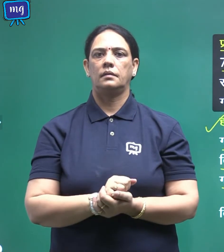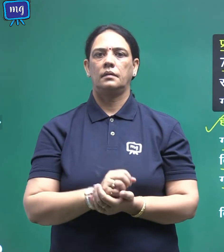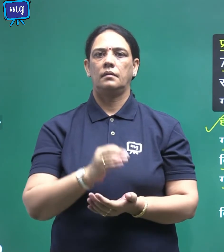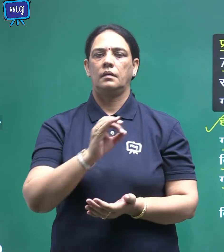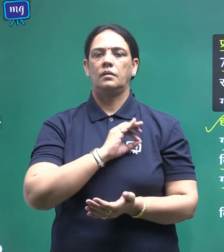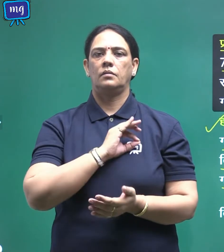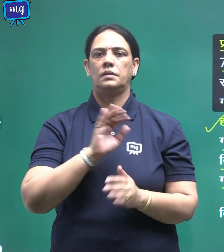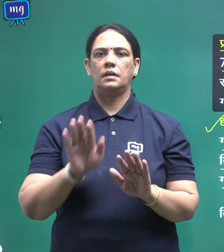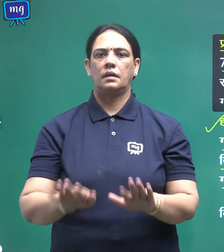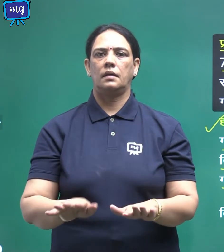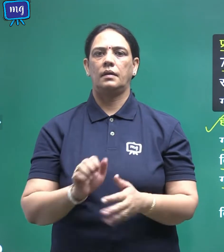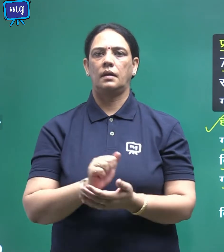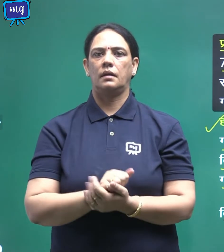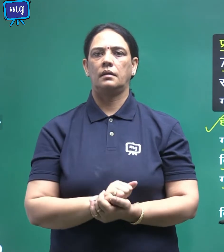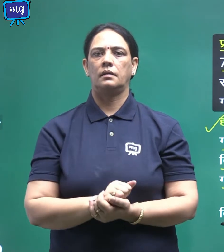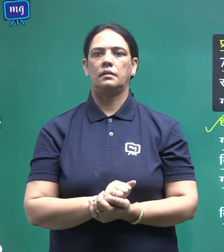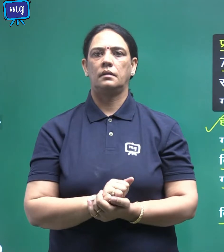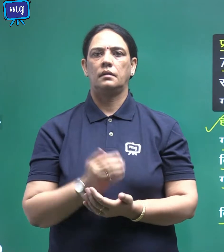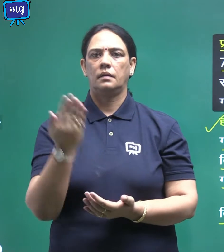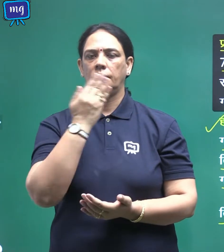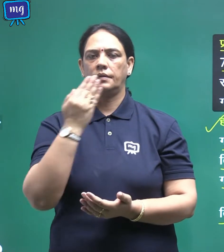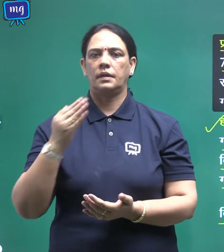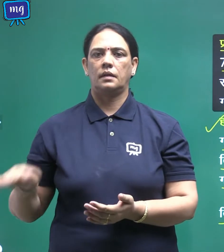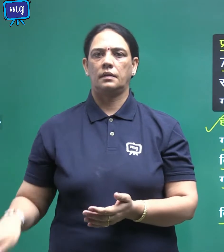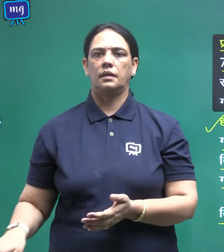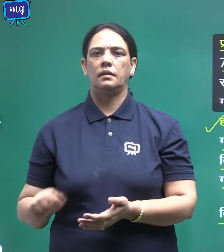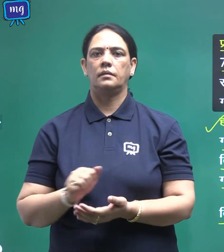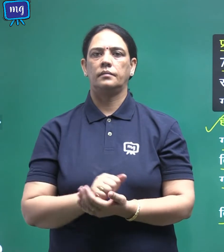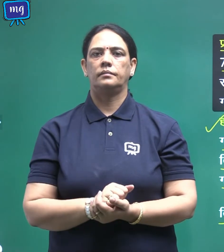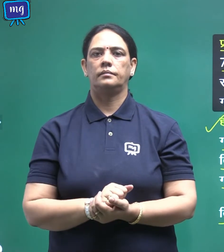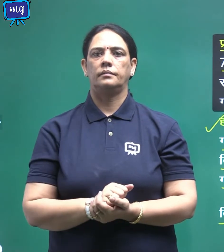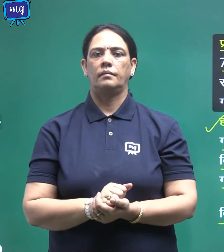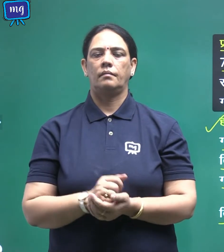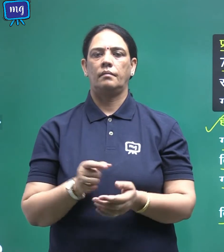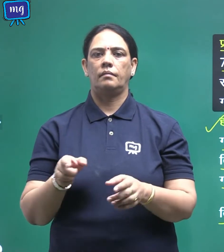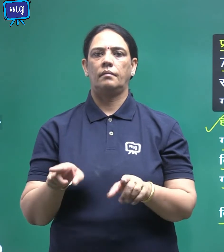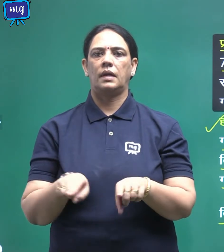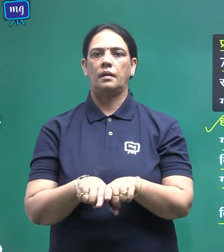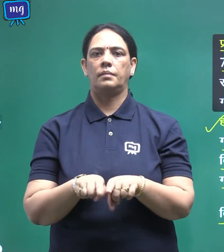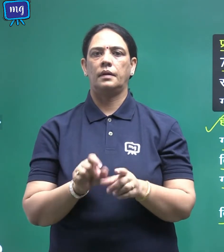रुचि रखने वाले विद्यार्थी बराबर